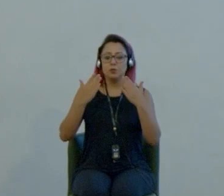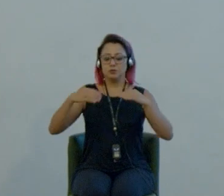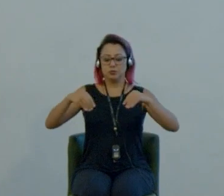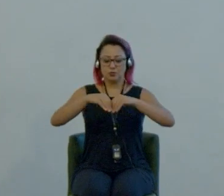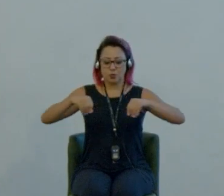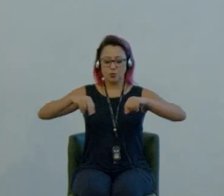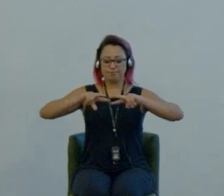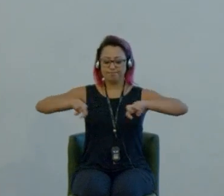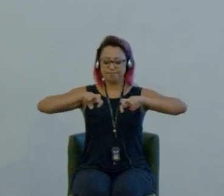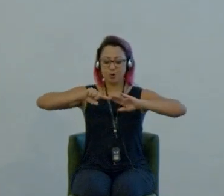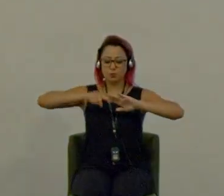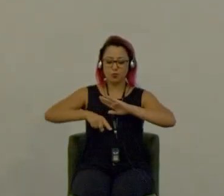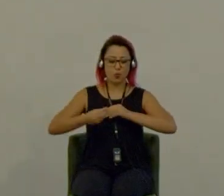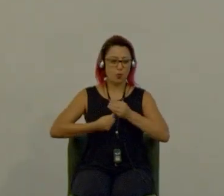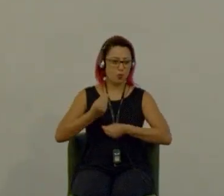terrestre.